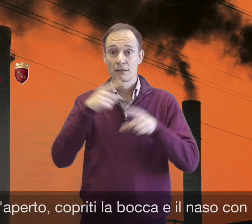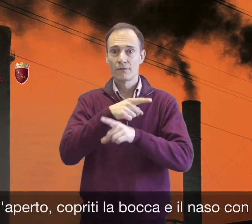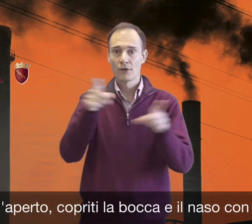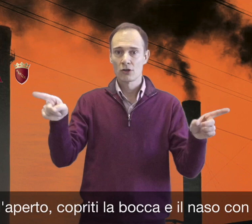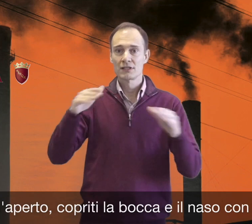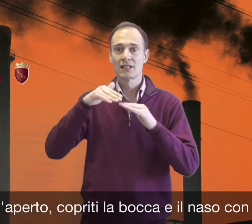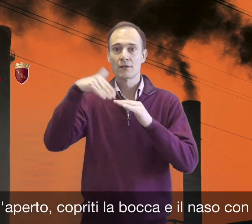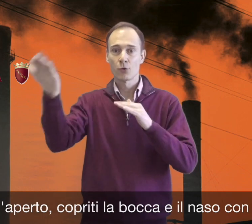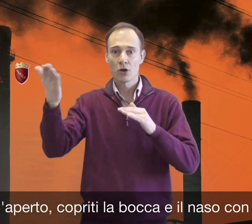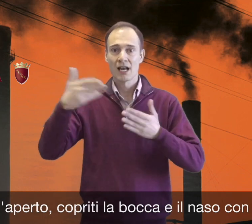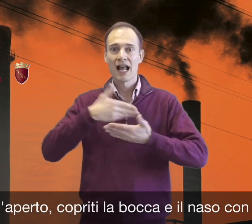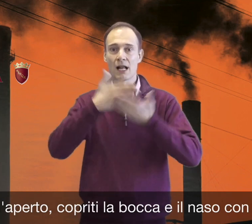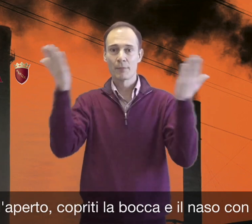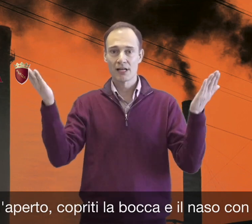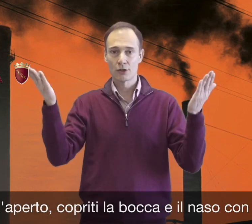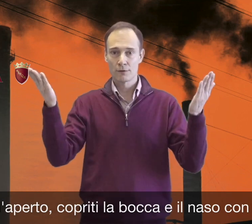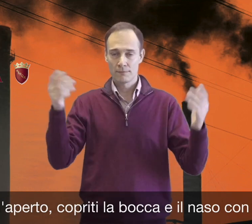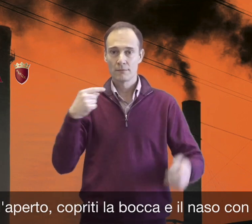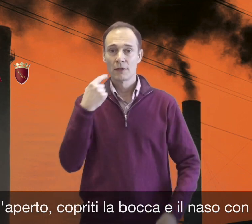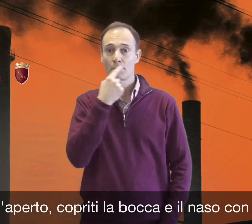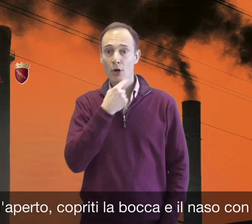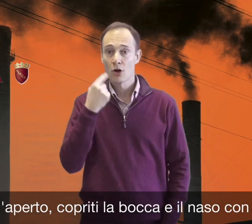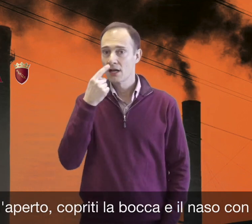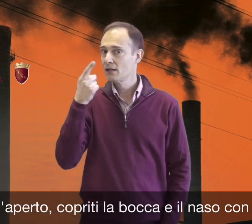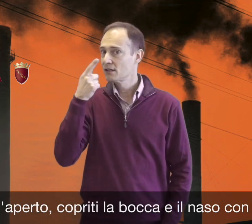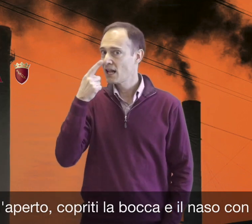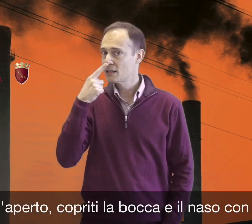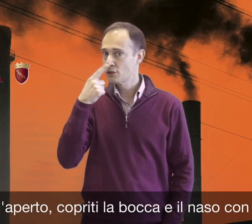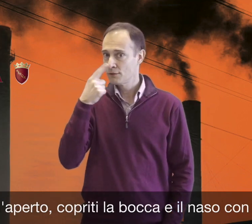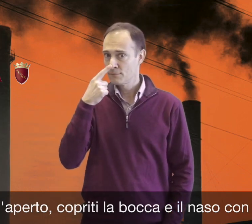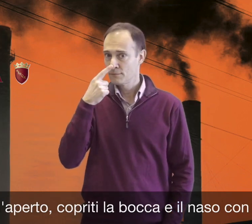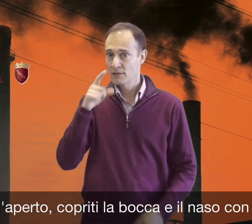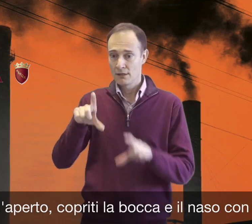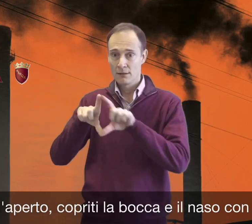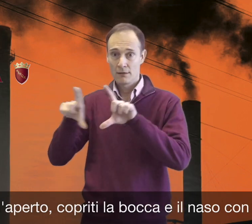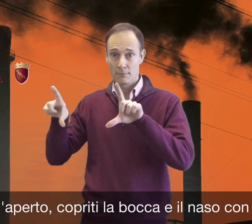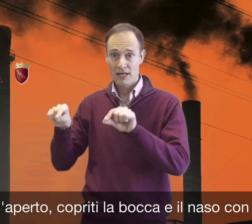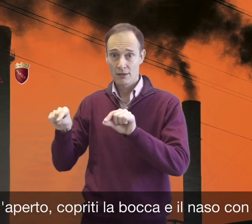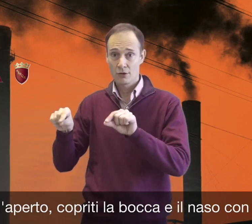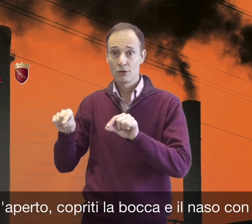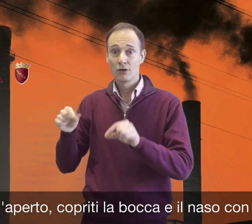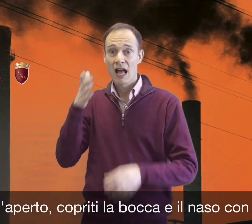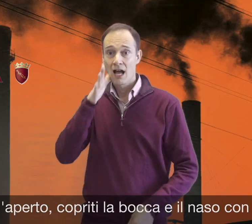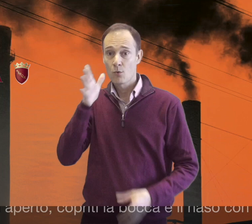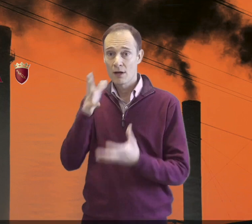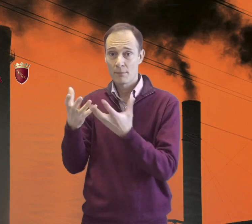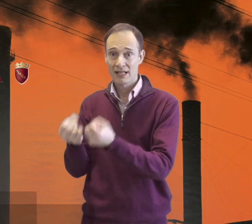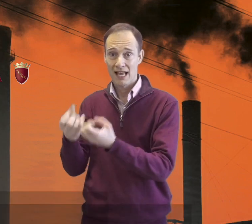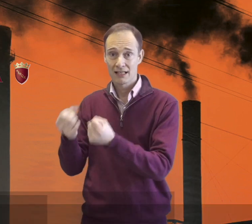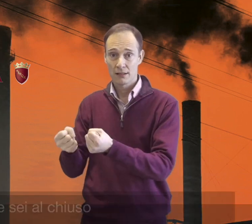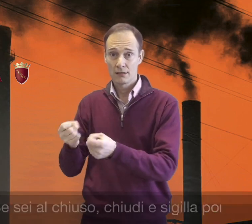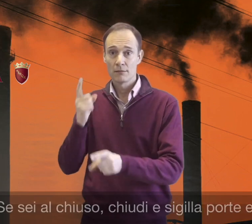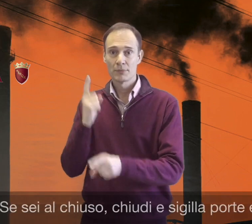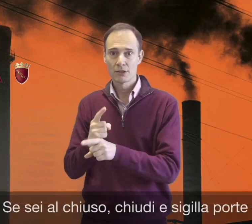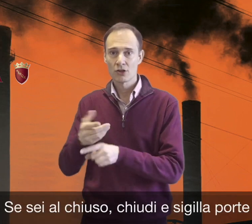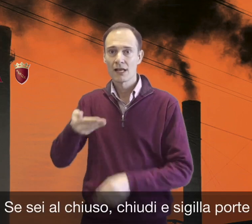la bocca e il naso con un panno bagnato se sei al chiuso chiudi e